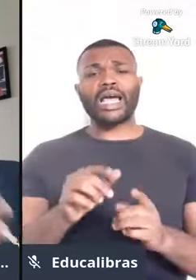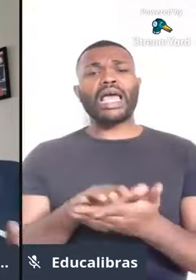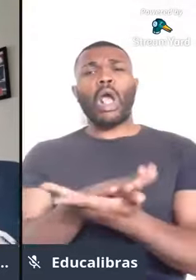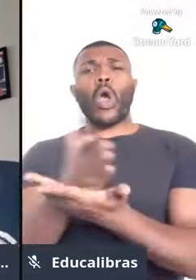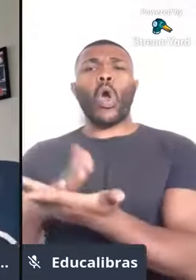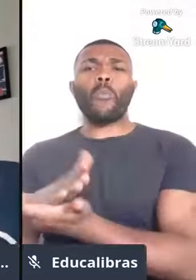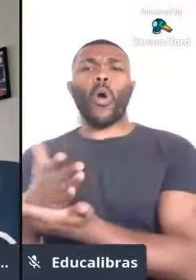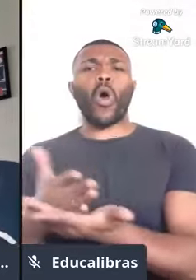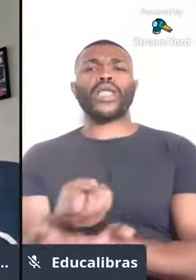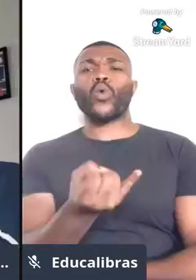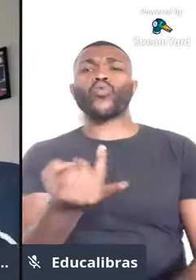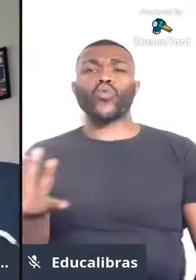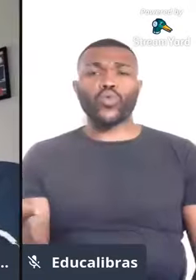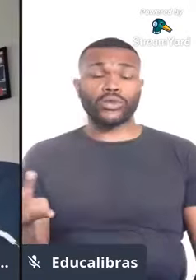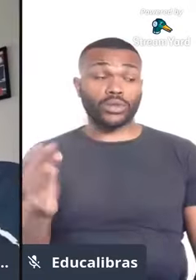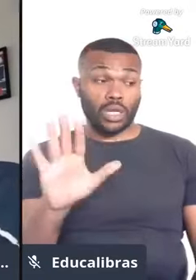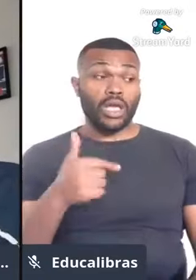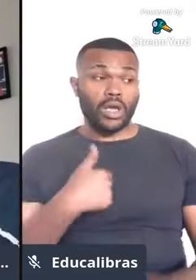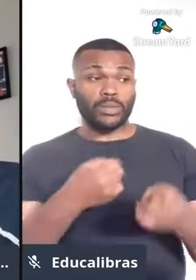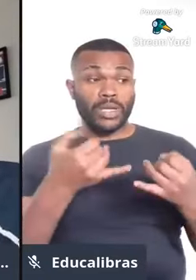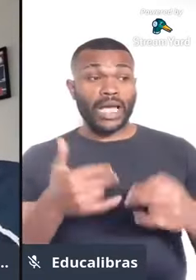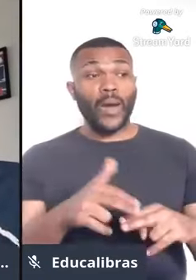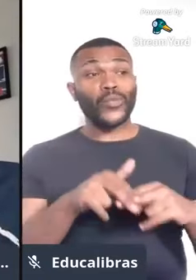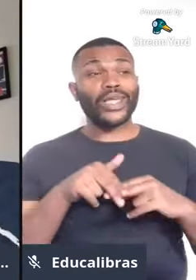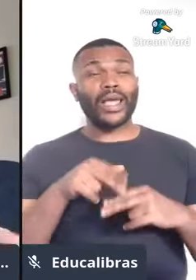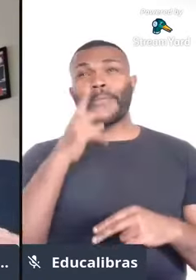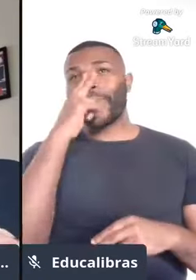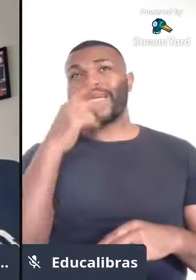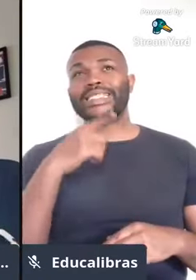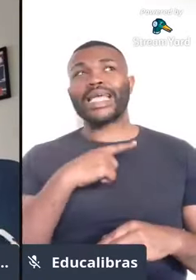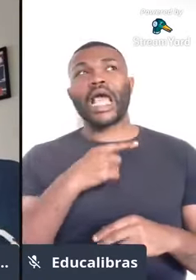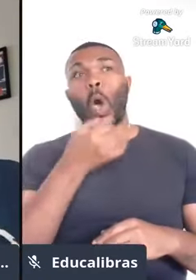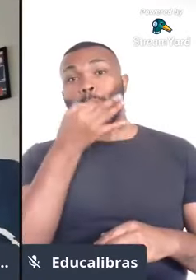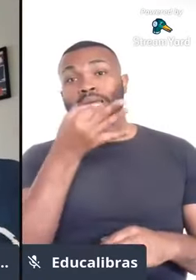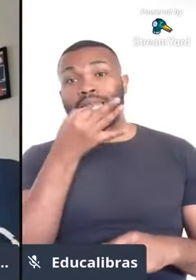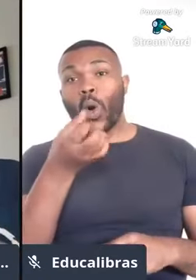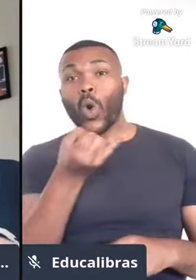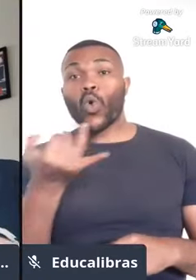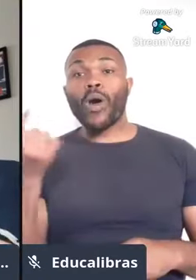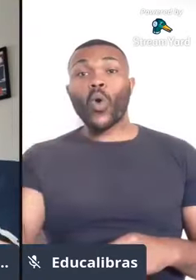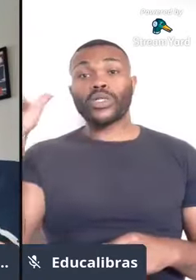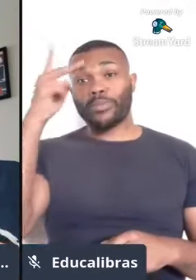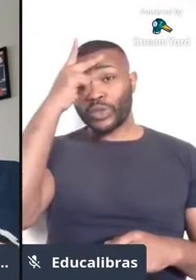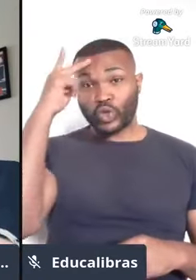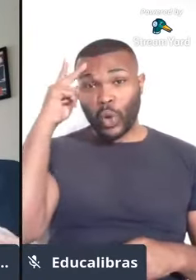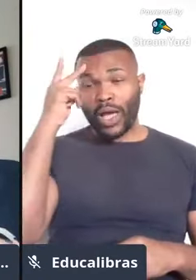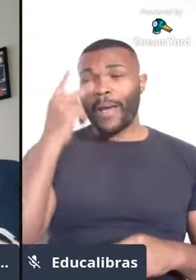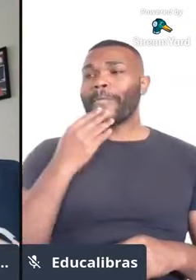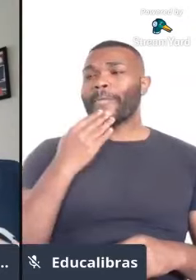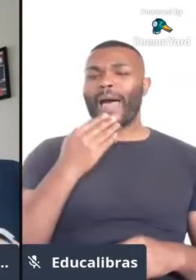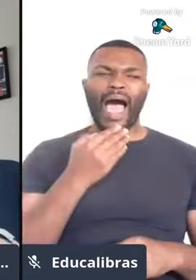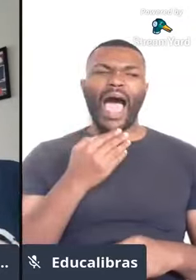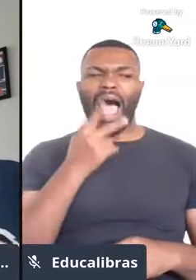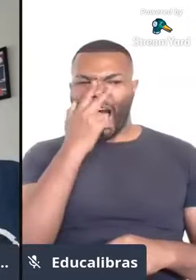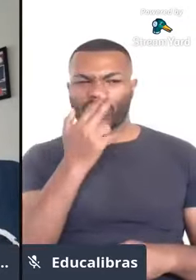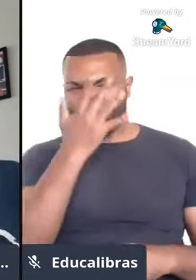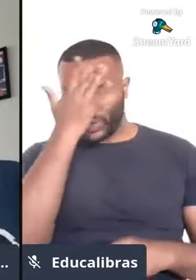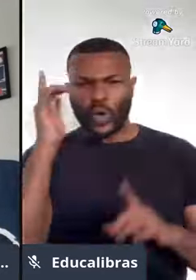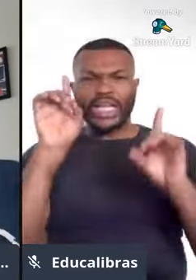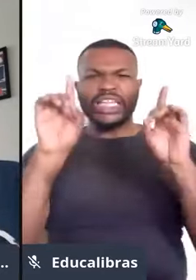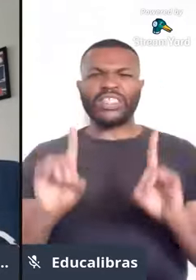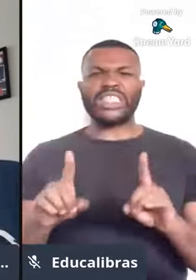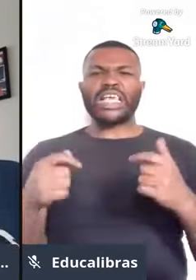uma avaliação de que a pessoa com deficiência tem que ficar isolada, né? Acha-se realmente que o cidadão com deficiência, a pessoa